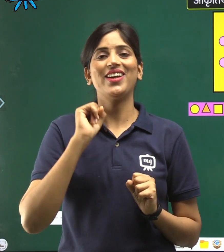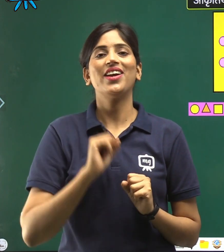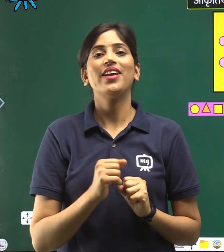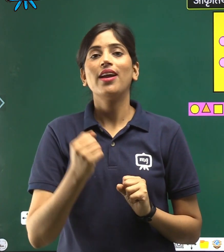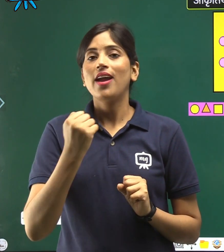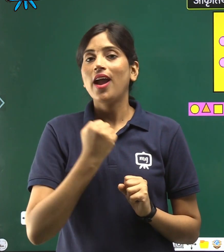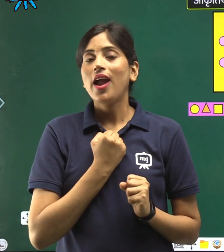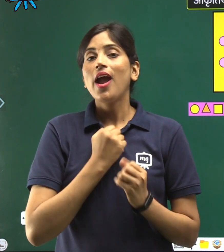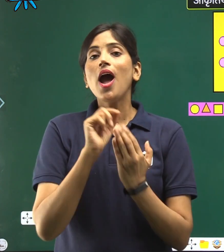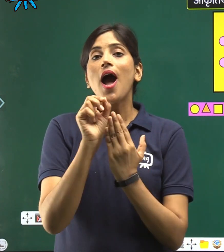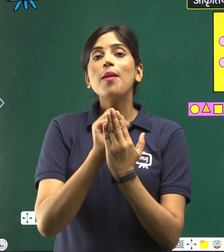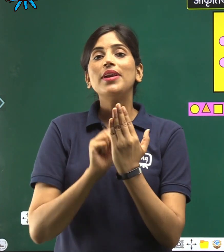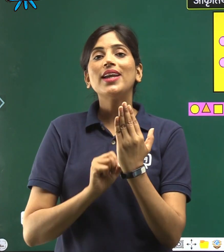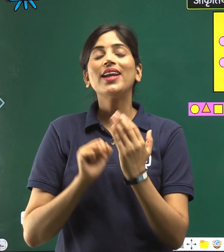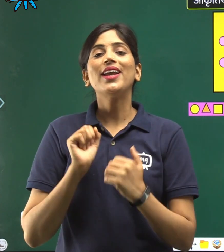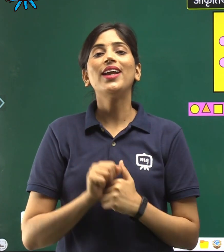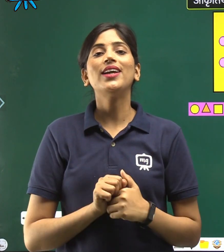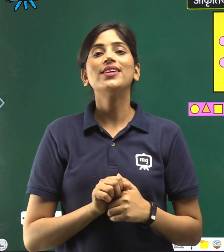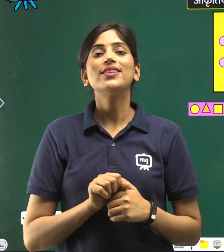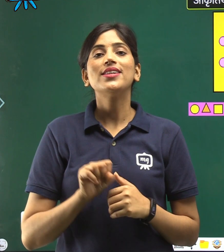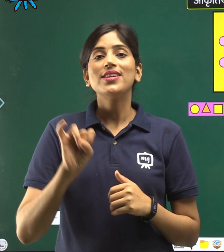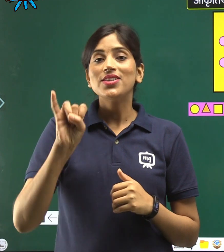6। हम लिखेंगे